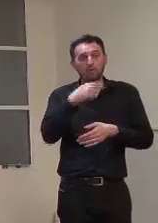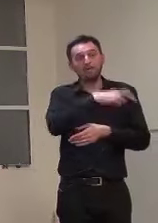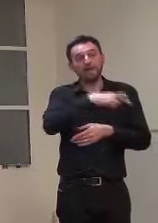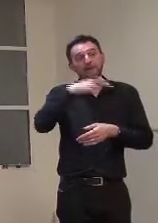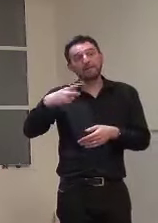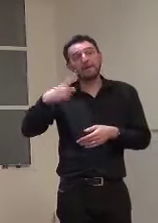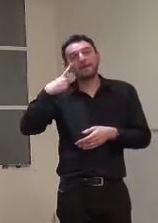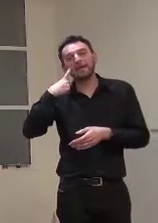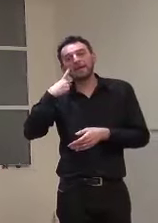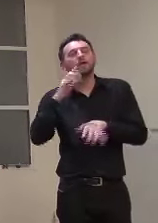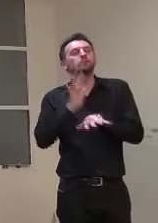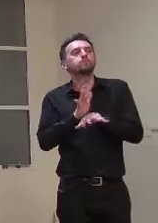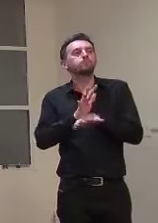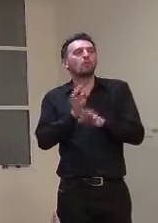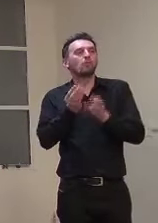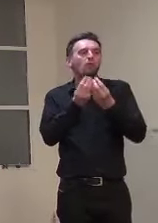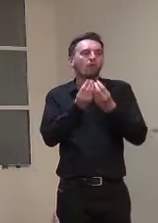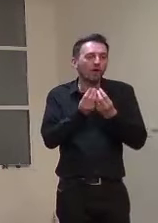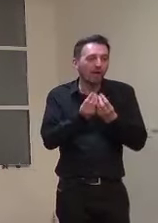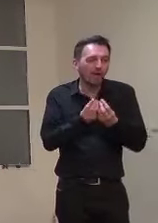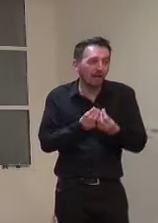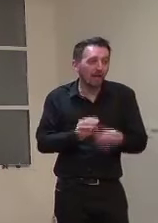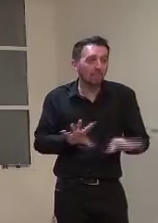en el plano